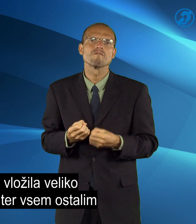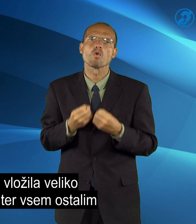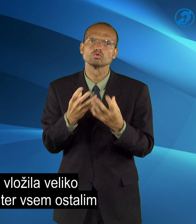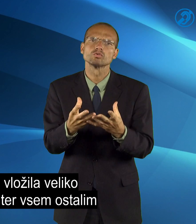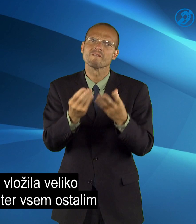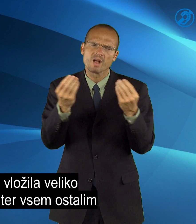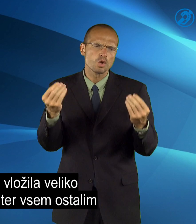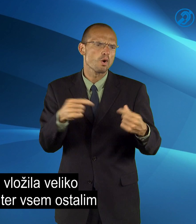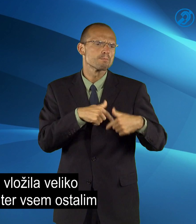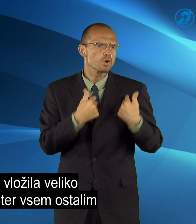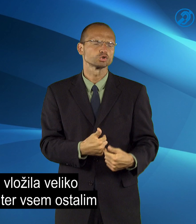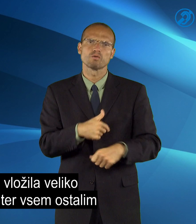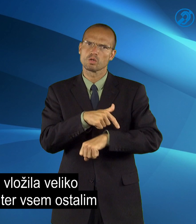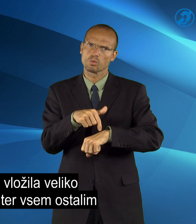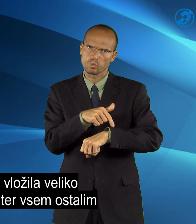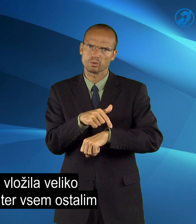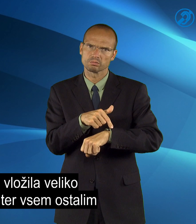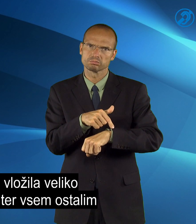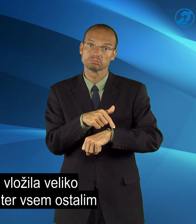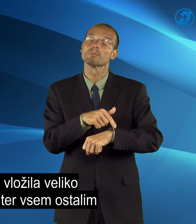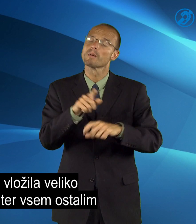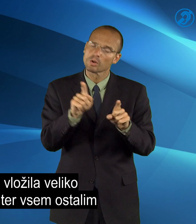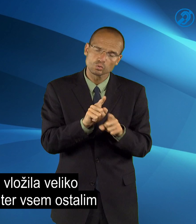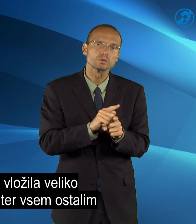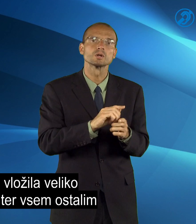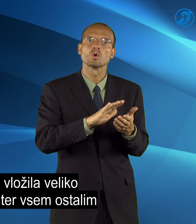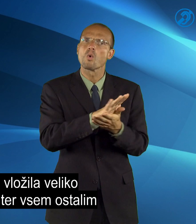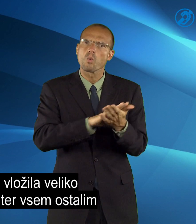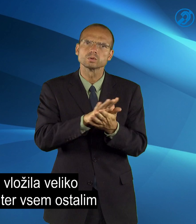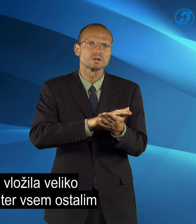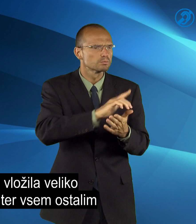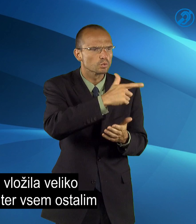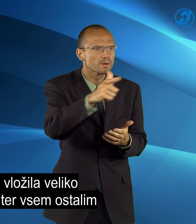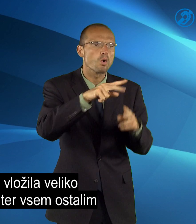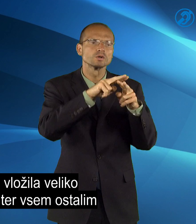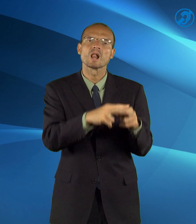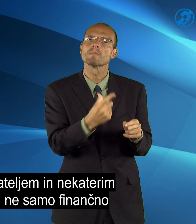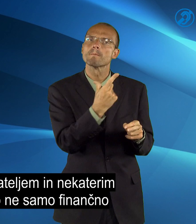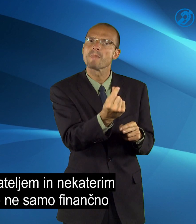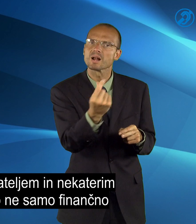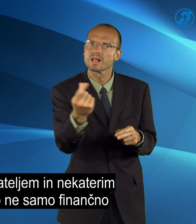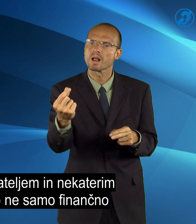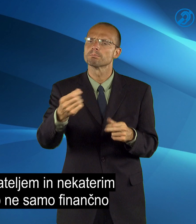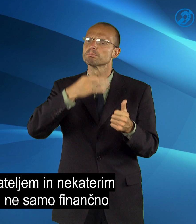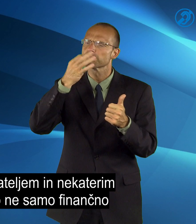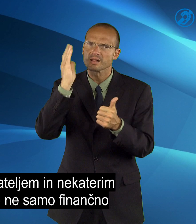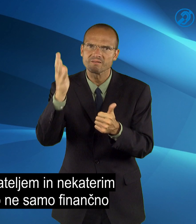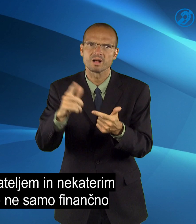partnerjem, predavateljem in nekaterim dobaviteljem, ki so ne samo finančno podprli organizacijo, temveč svojimi